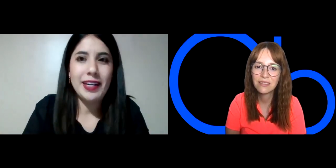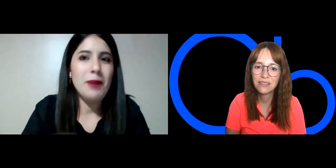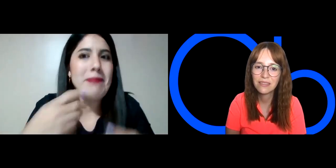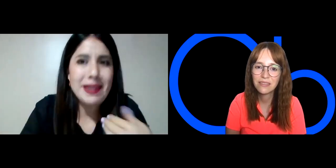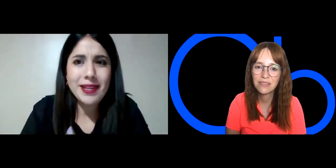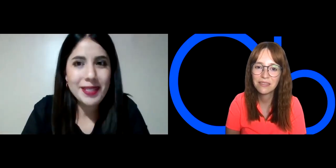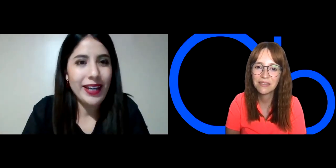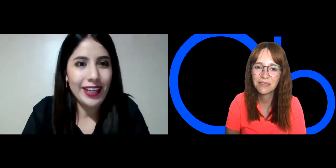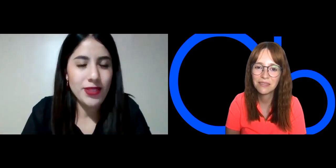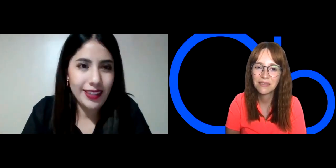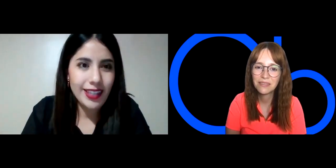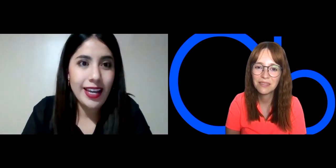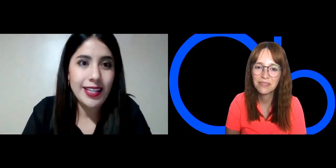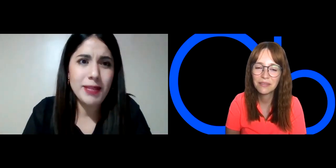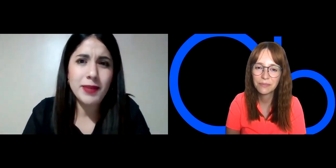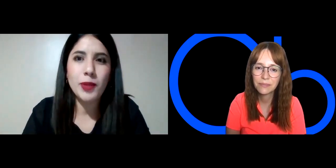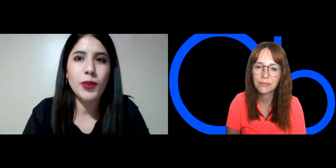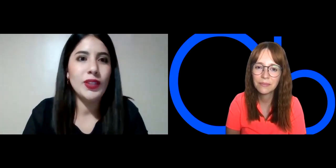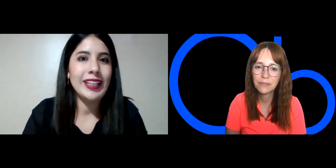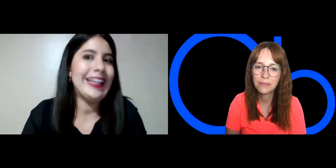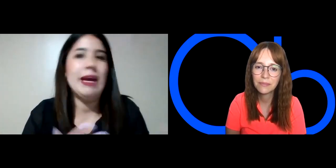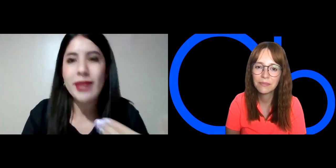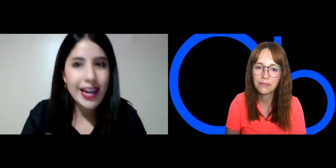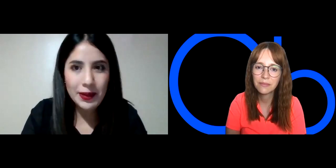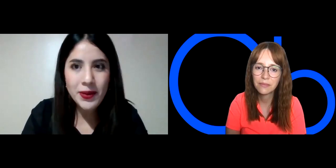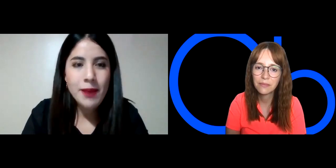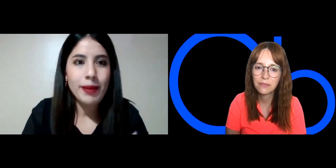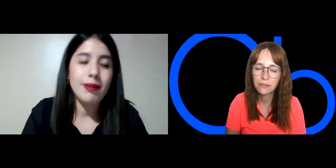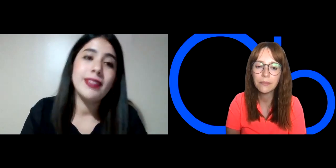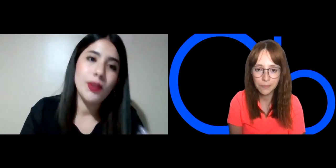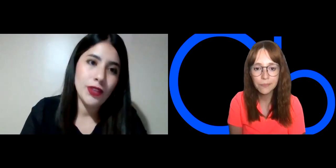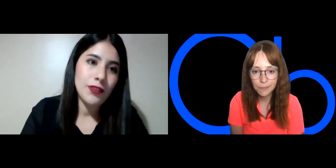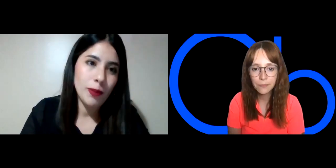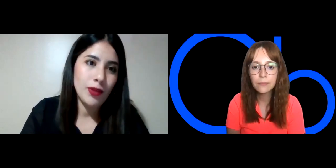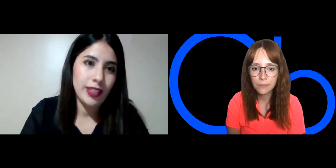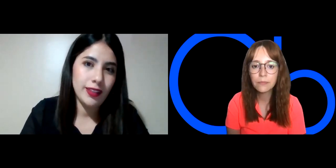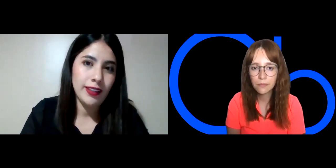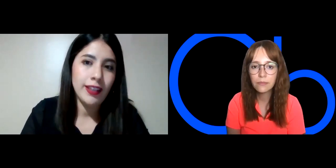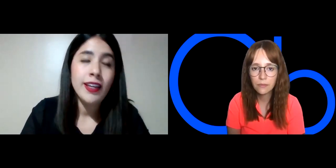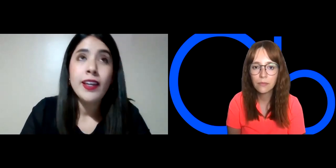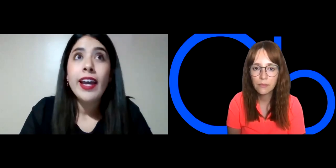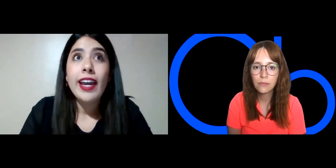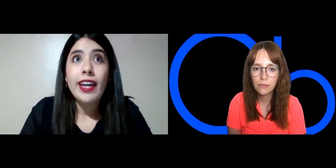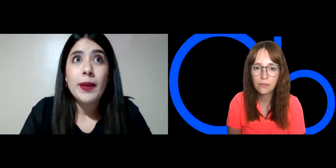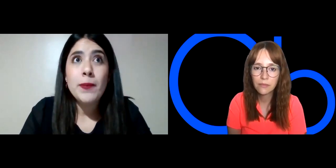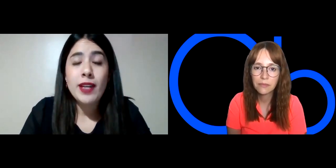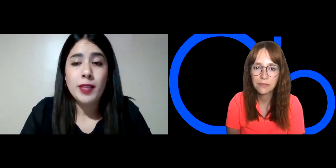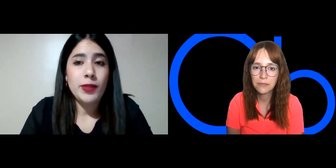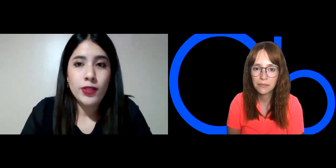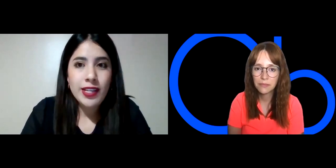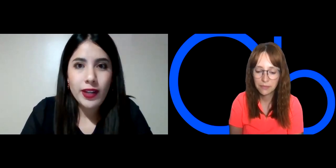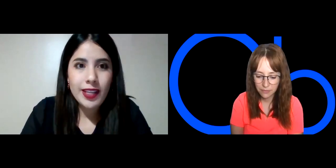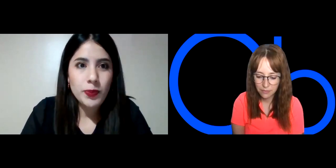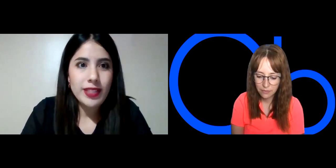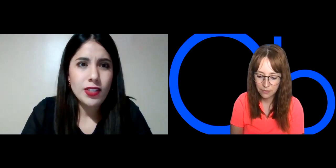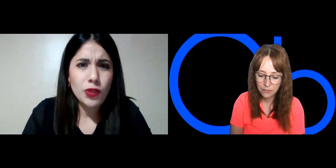que hacerlo 1000 veces para que nos entienda, es más bien como cambiarlo para ver si de otra forma nos entiende. Las